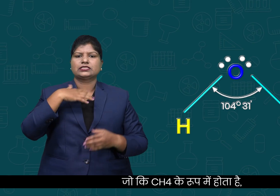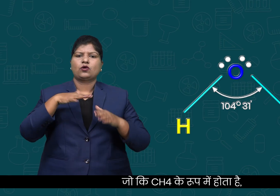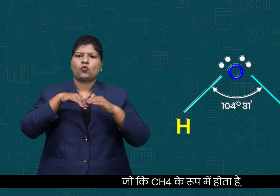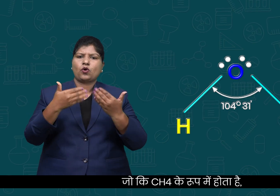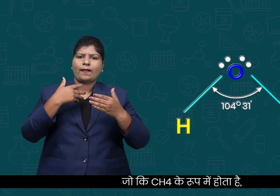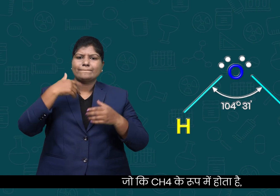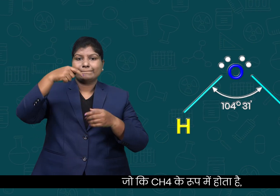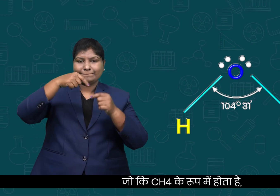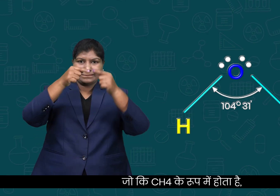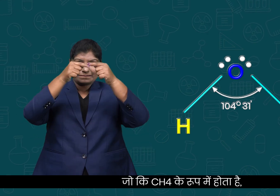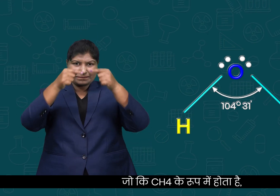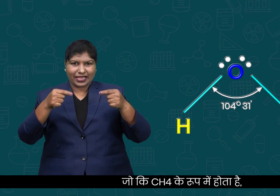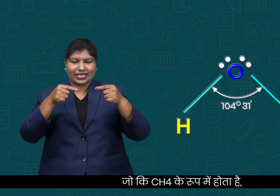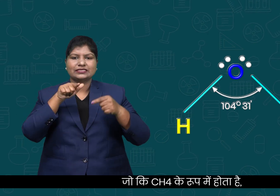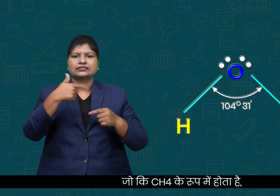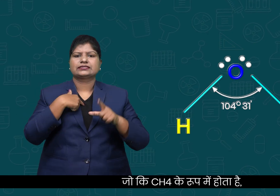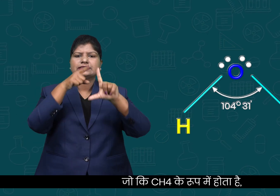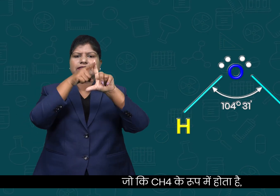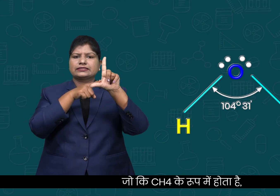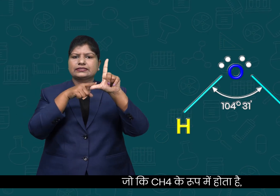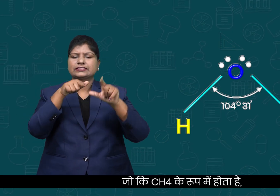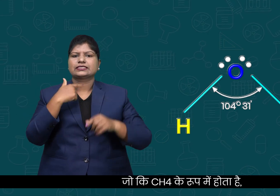कि CH4 के रूप में होता है,